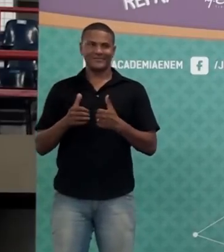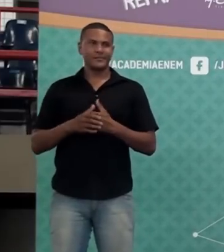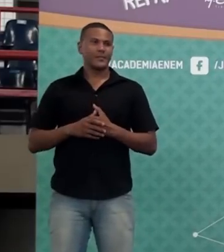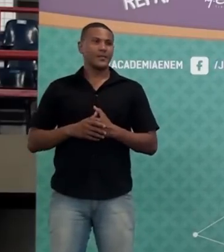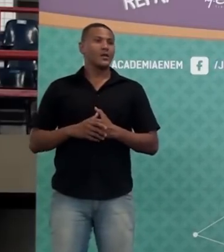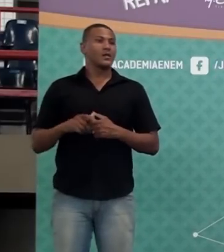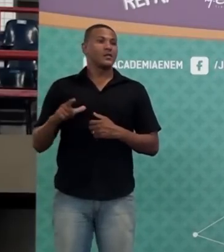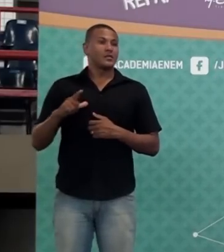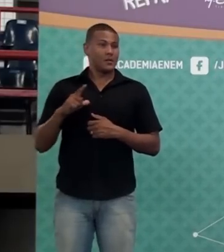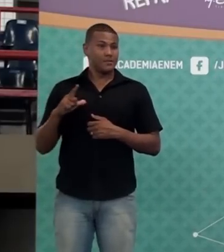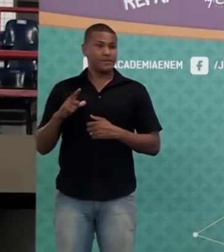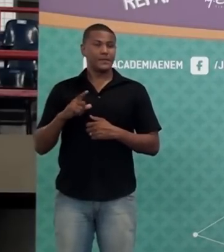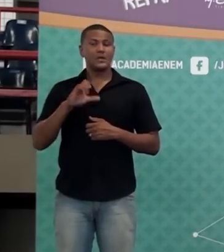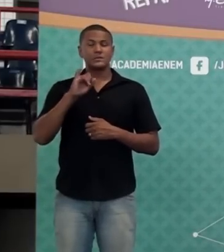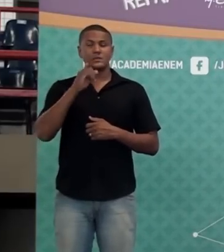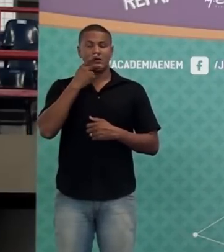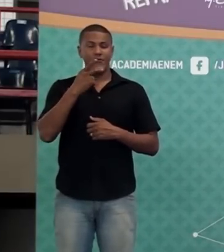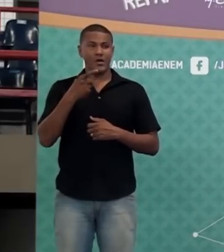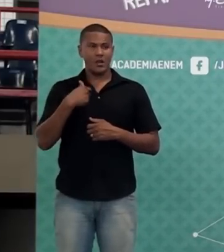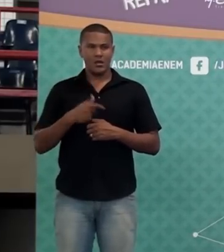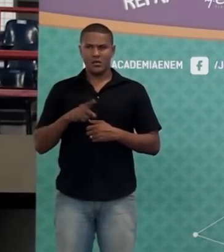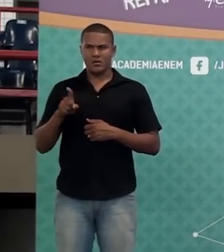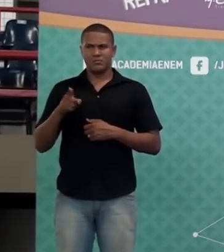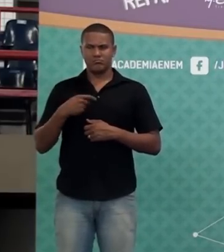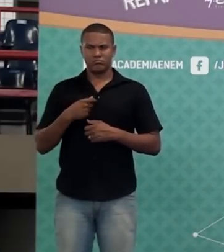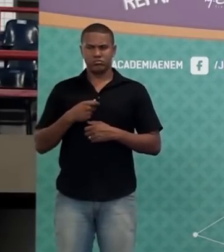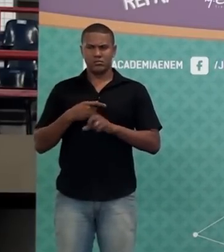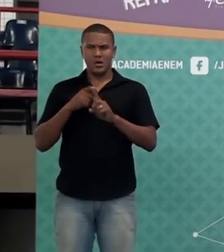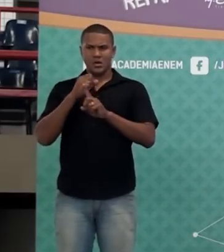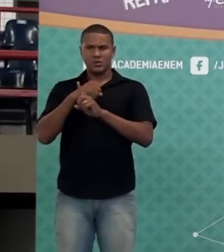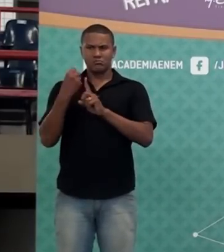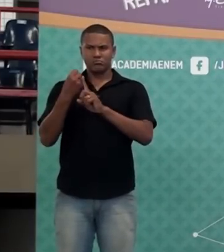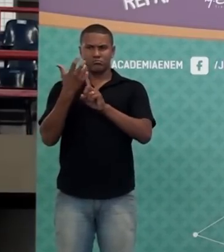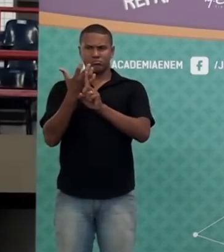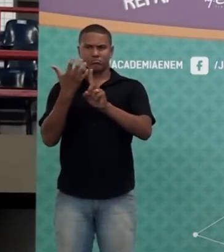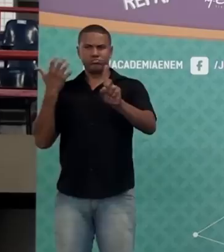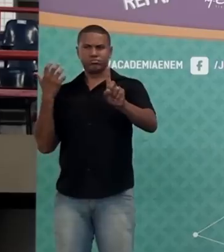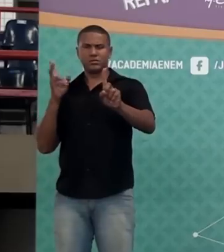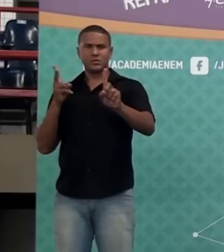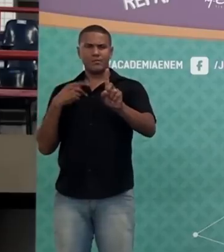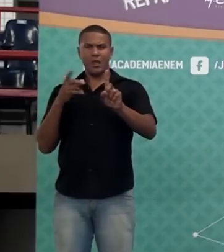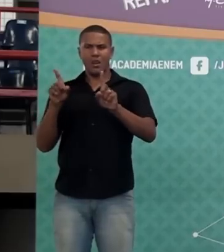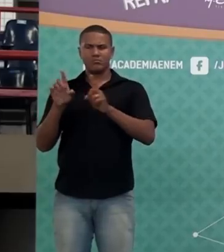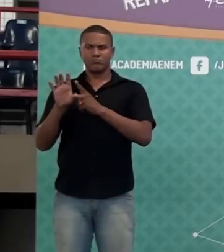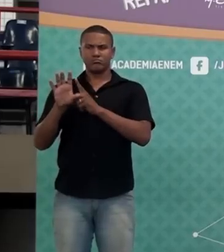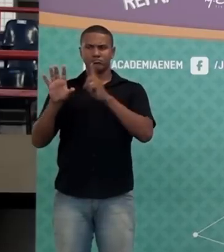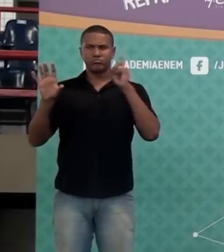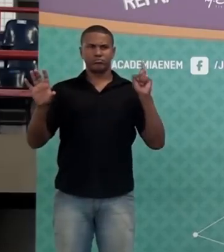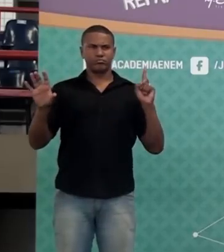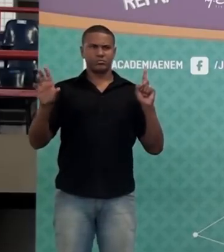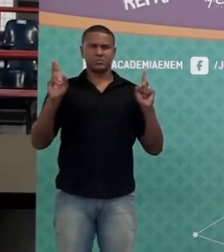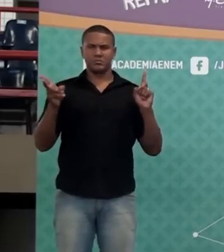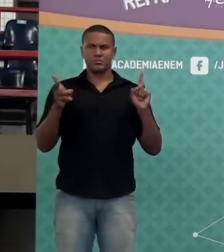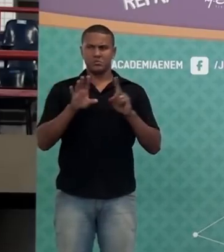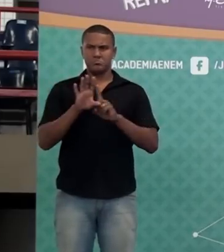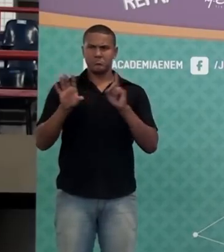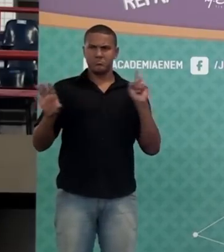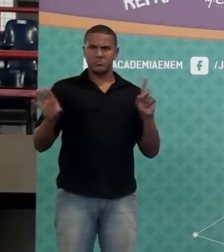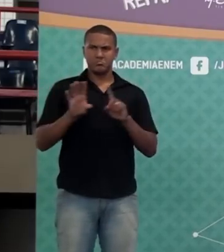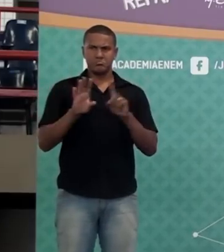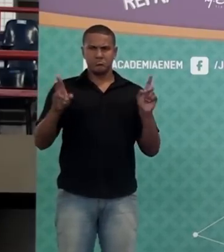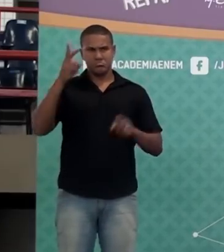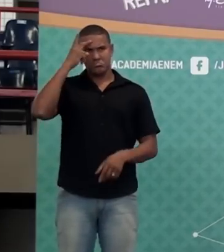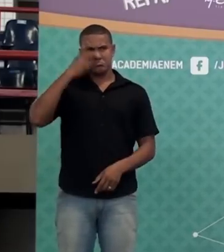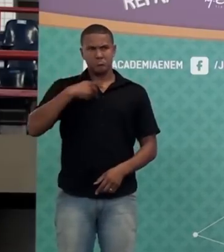é antissocial. Anti termina em vogal I. Social começa com S.